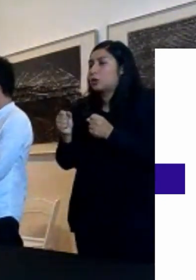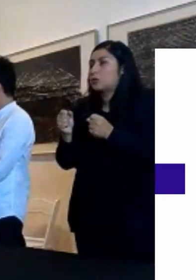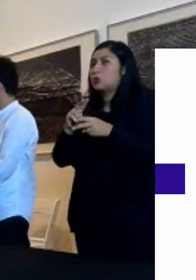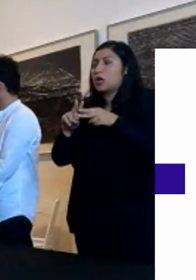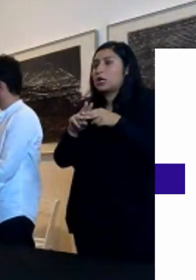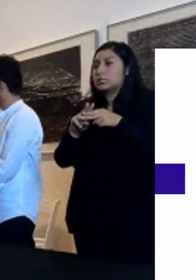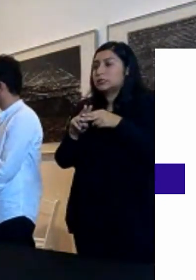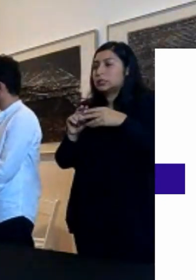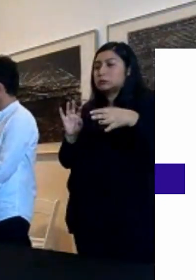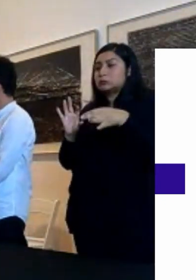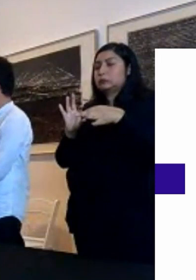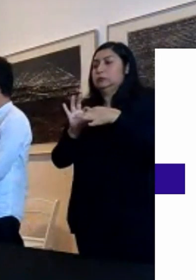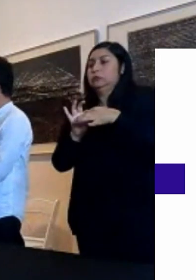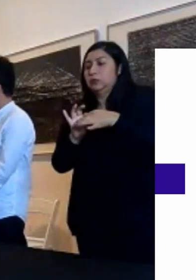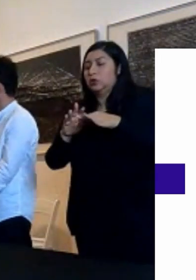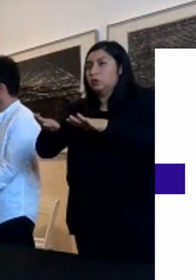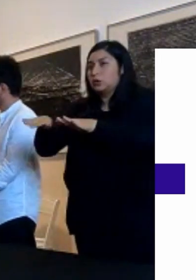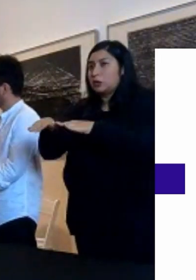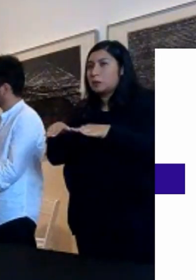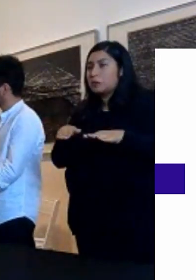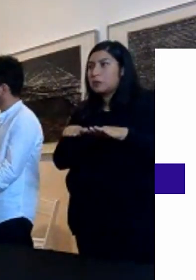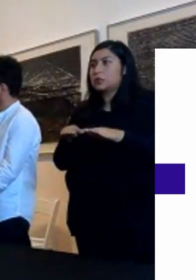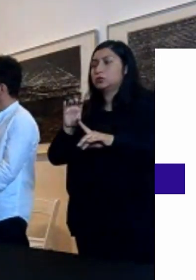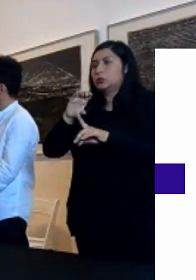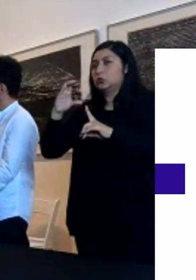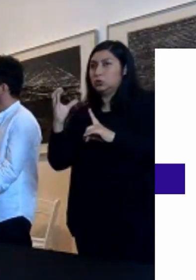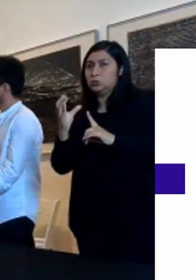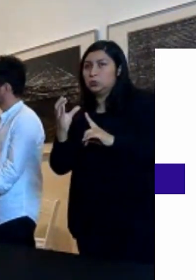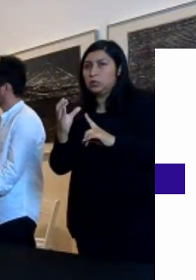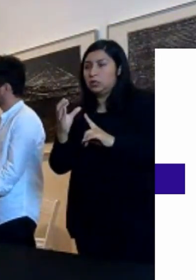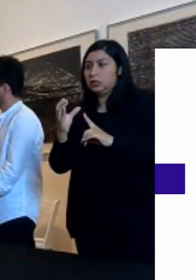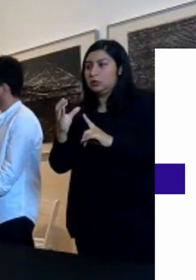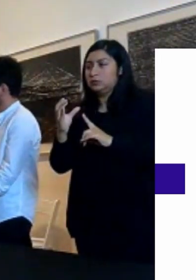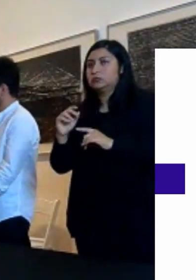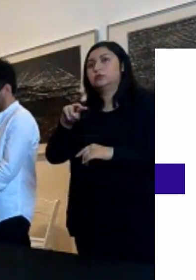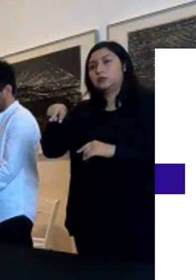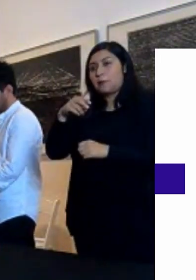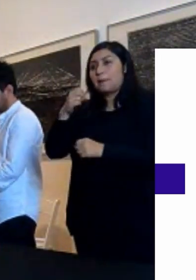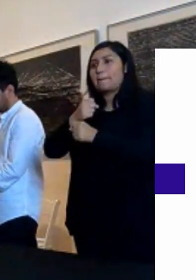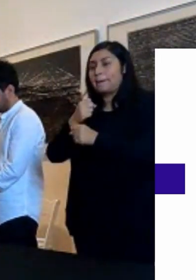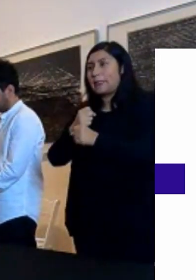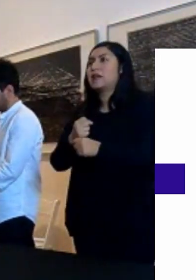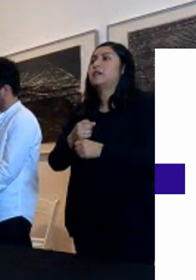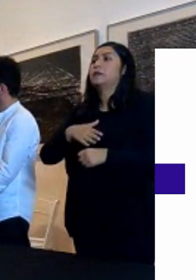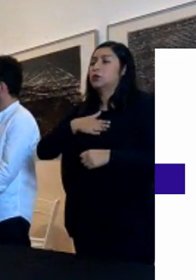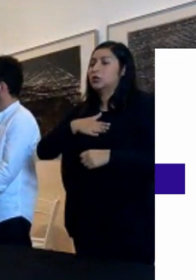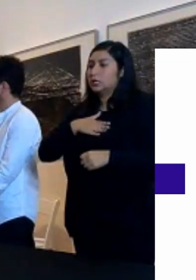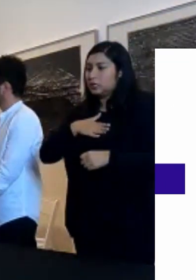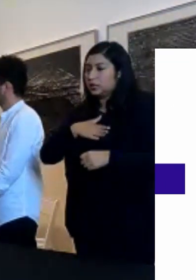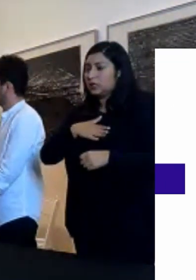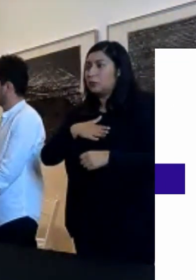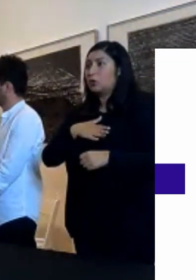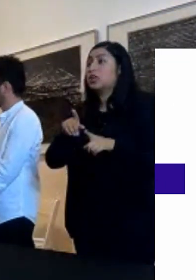afectos por nuestros espacios culturales, particularmente por quienes nosotros trabajamos en ellos, nosotros queremos y esto es